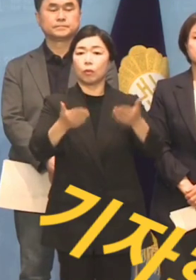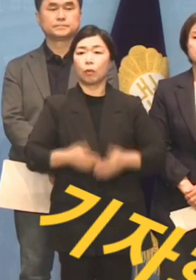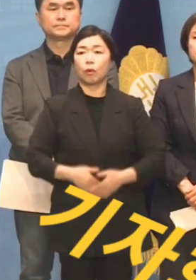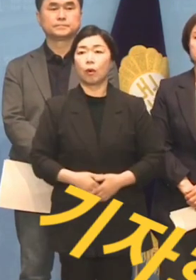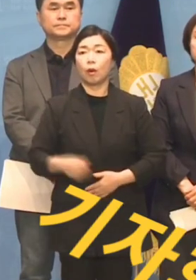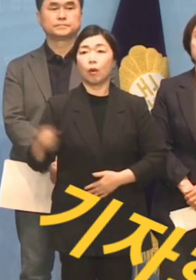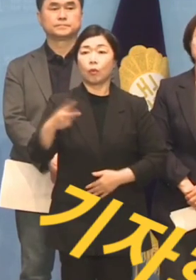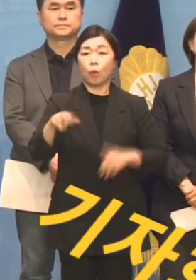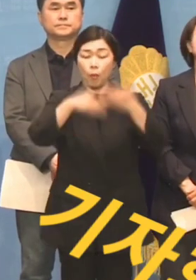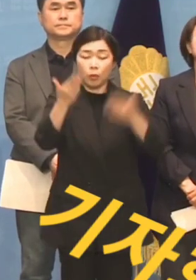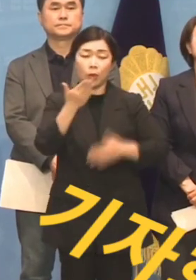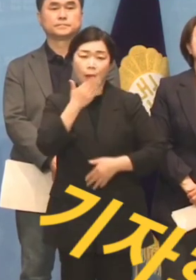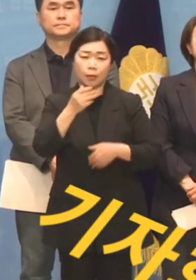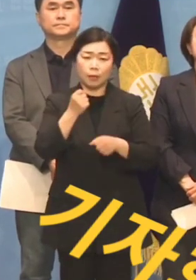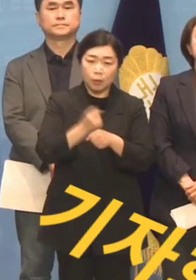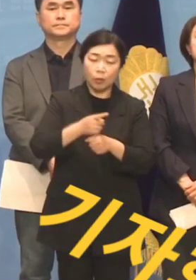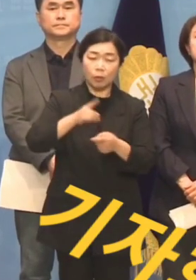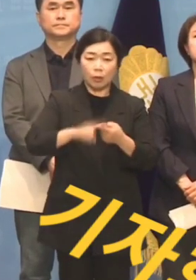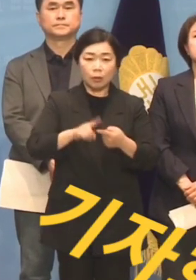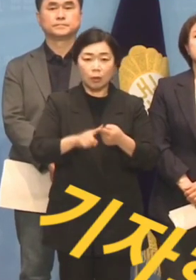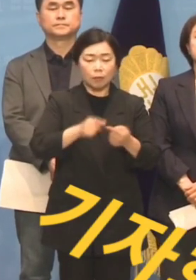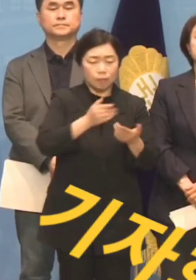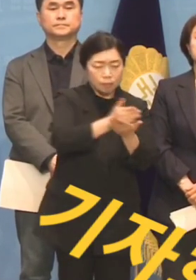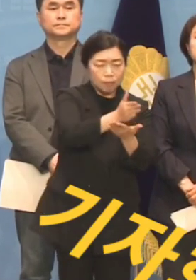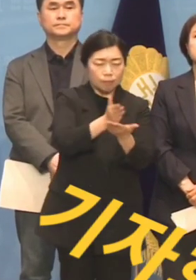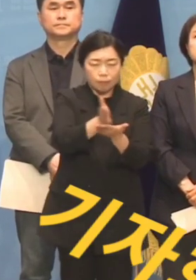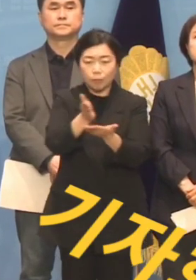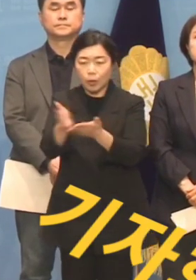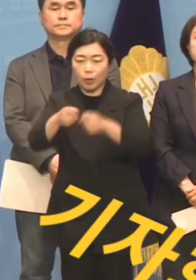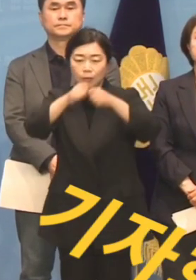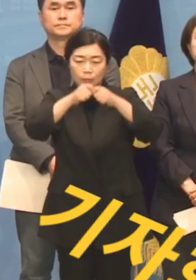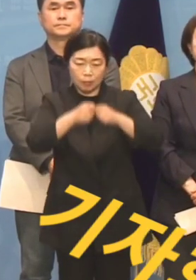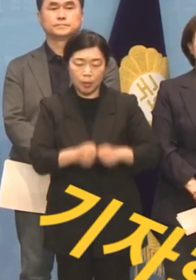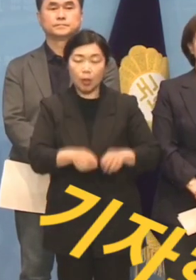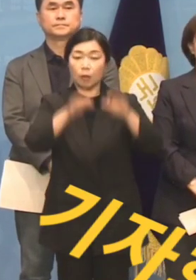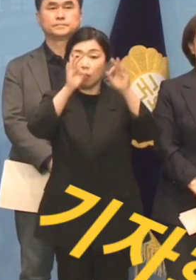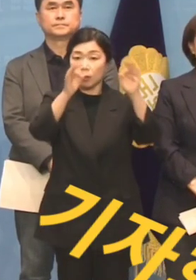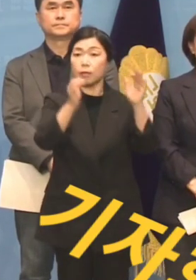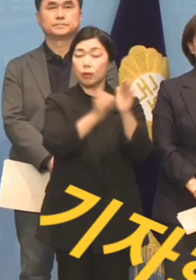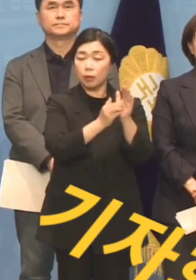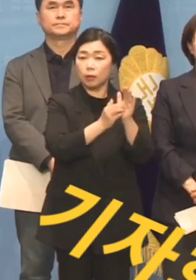모든 가능성 모든 주장의 갈래갈래를 다 짚어보았습니다.